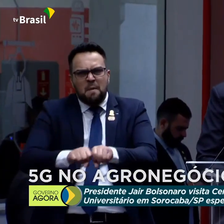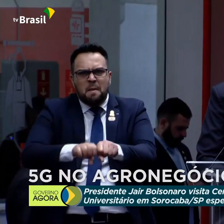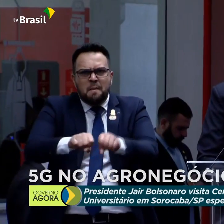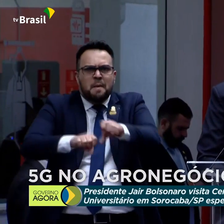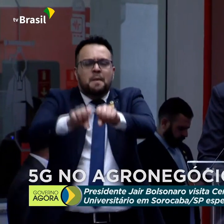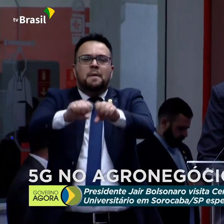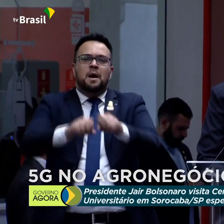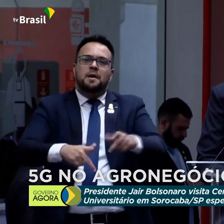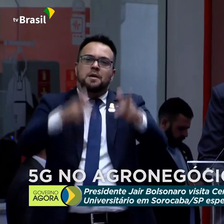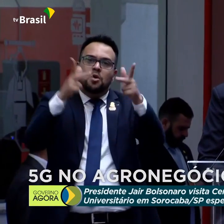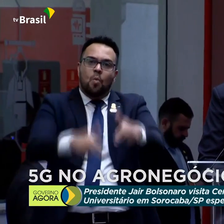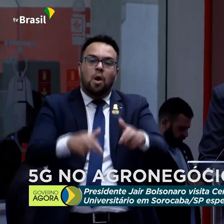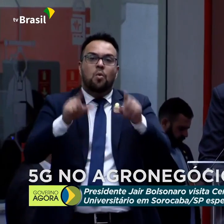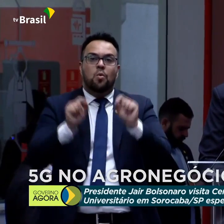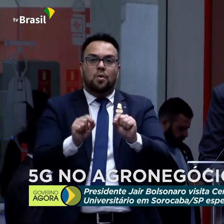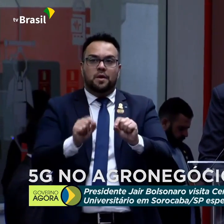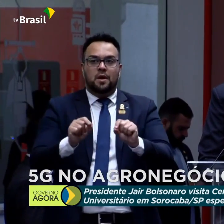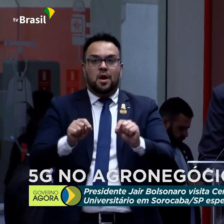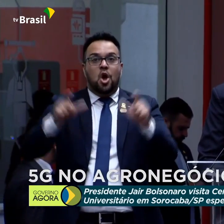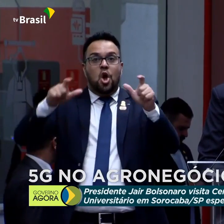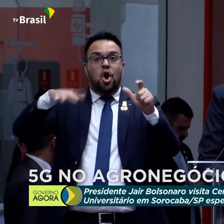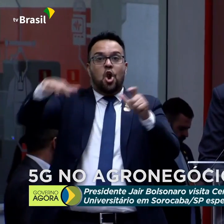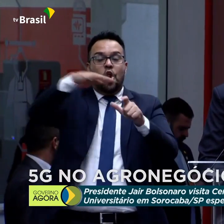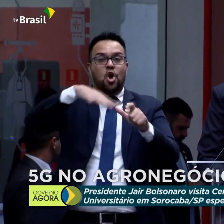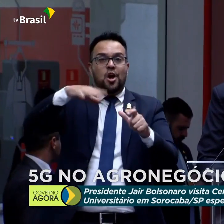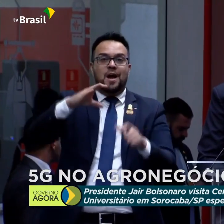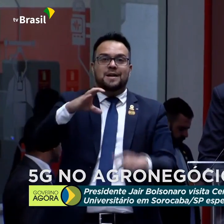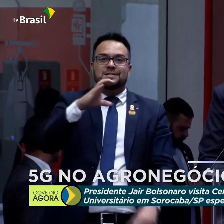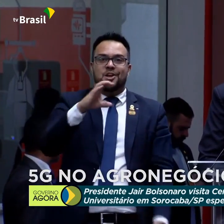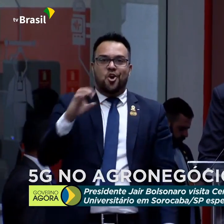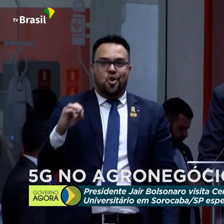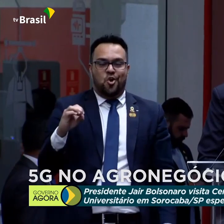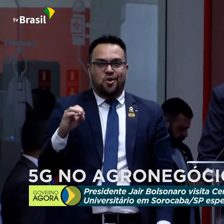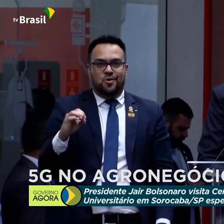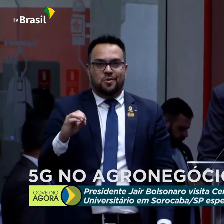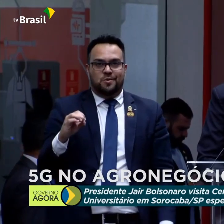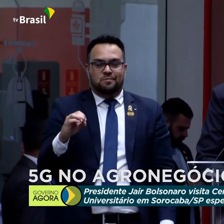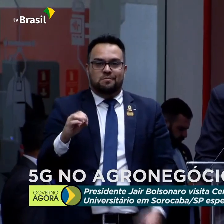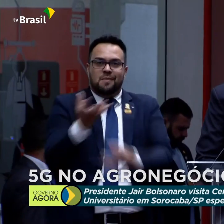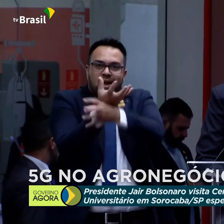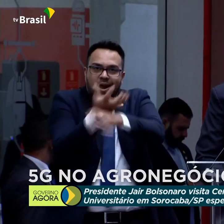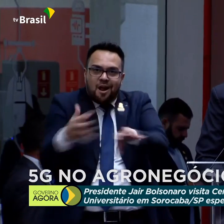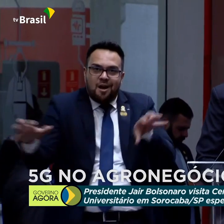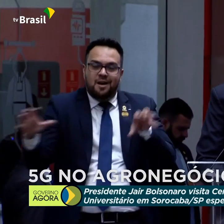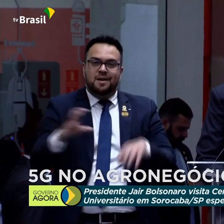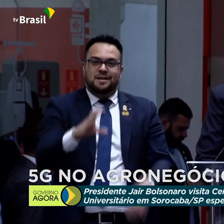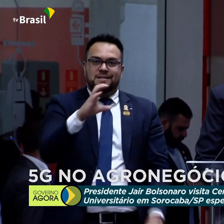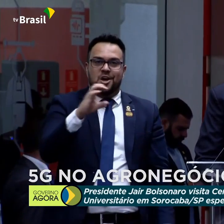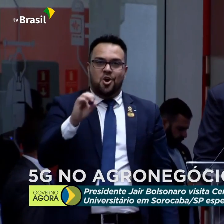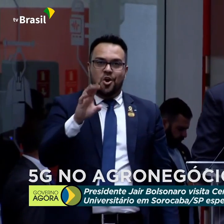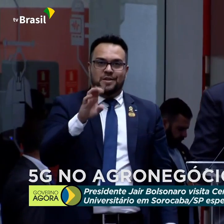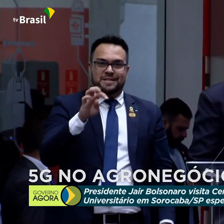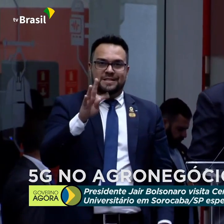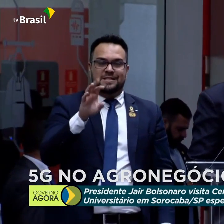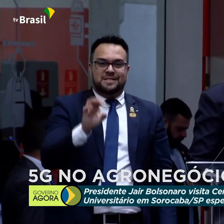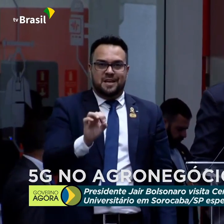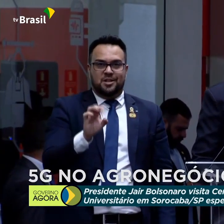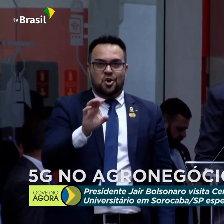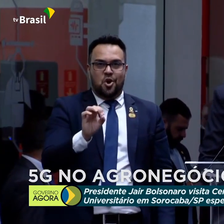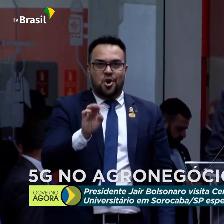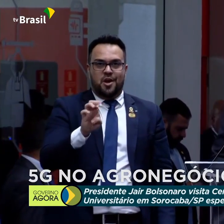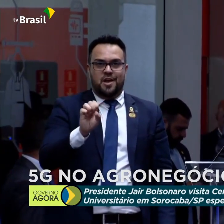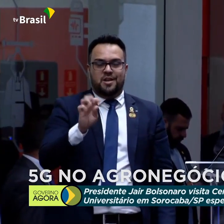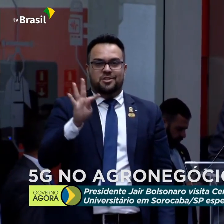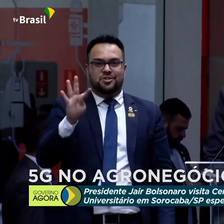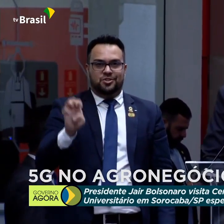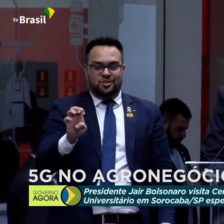fronteira do nosso central, nossa região central do Brasil, o nosso